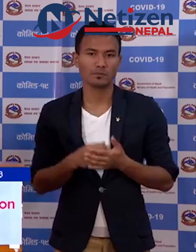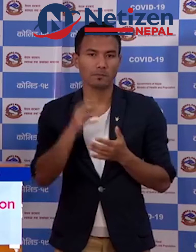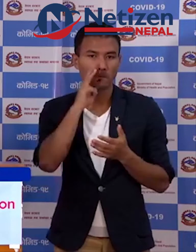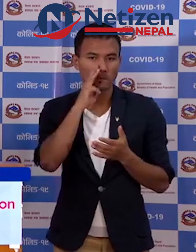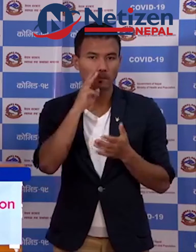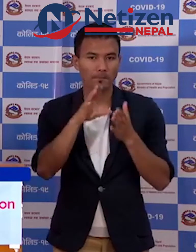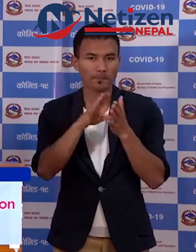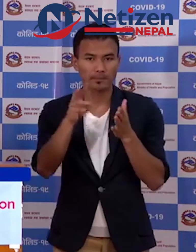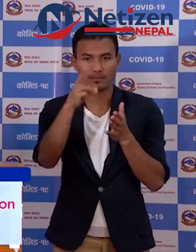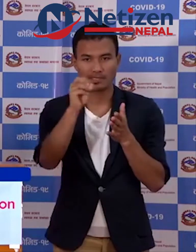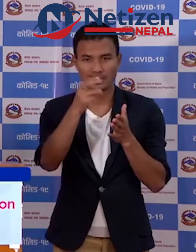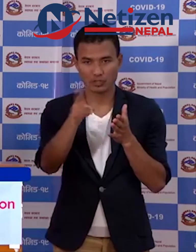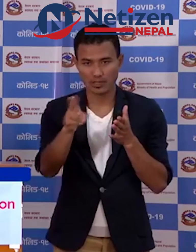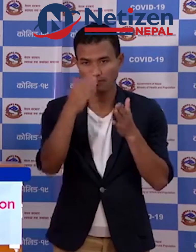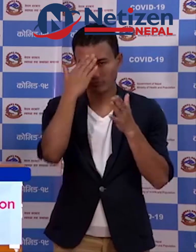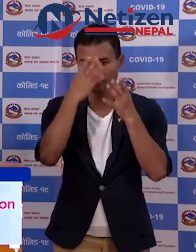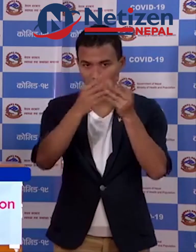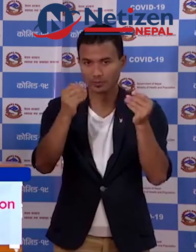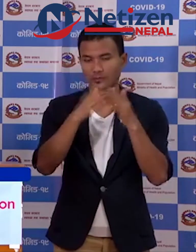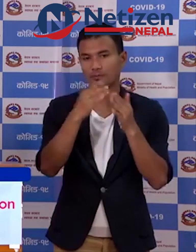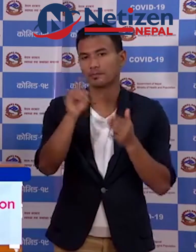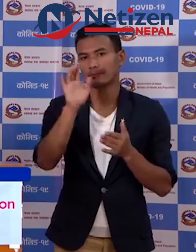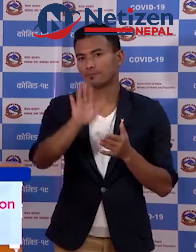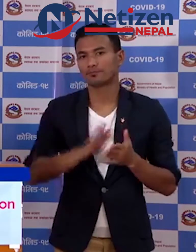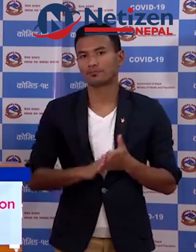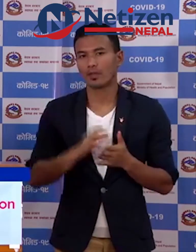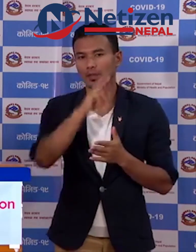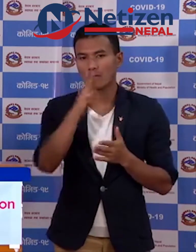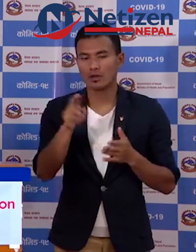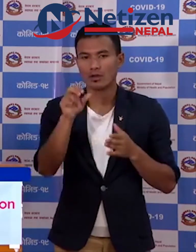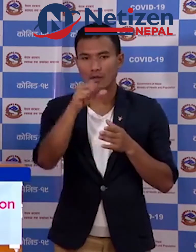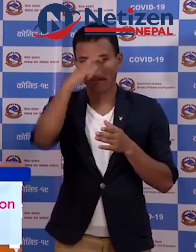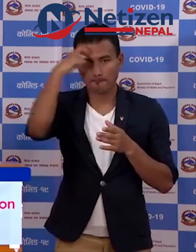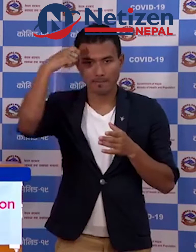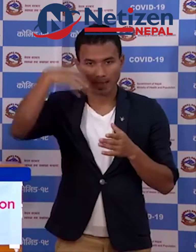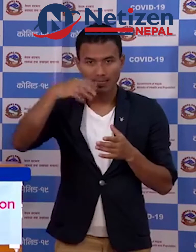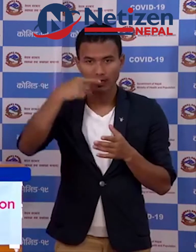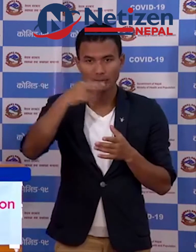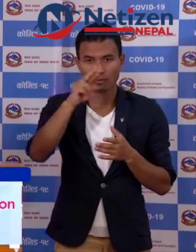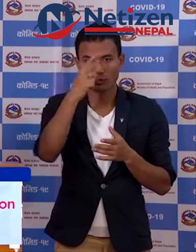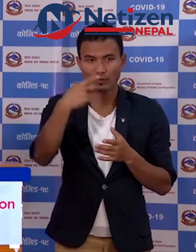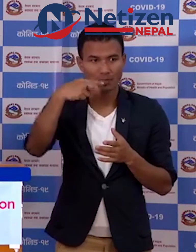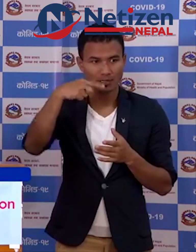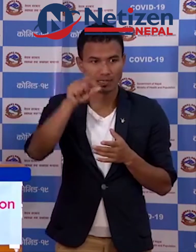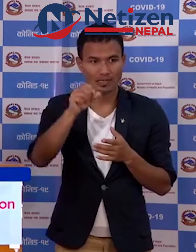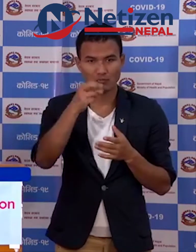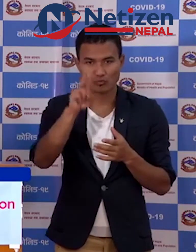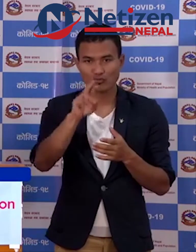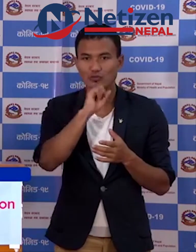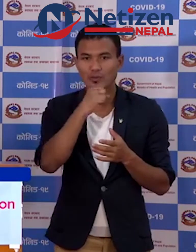मा बाट जम्मा 20 जना डिस्चार्ज हुनुभएको छ र उहाँ बाँके नरेनापुरको हुनुहुन्छ र